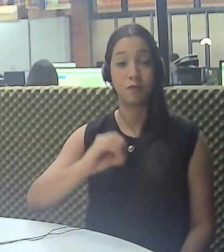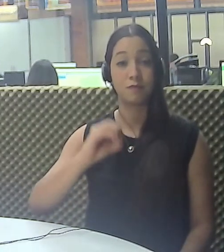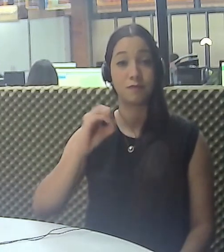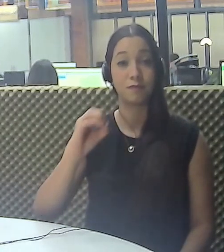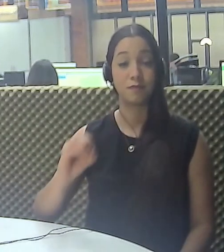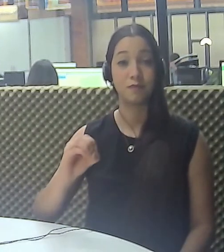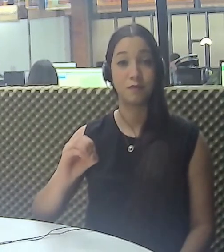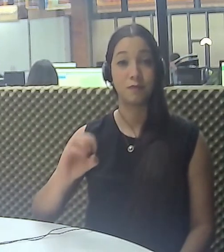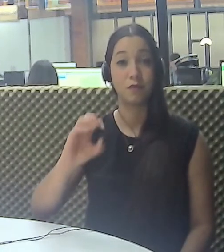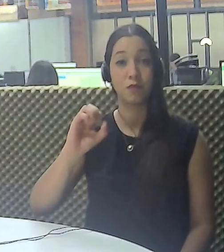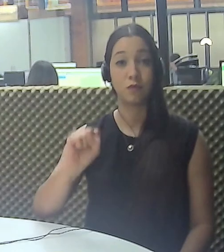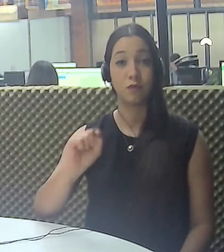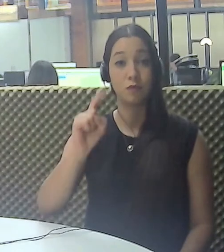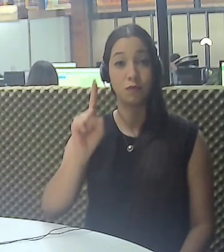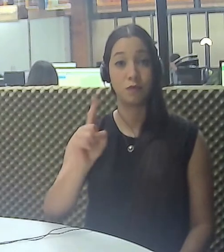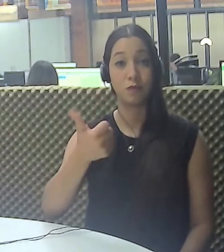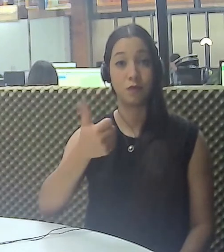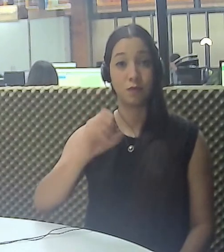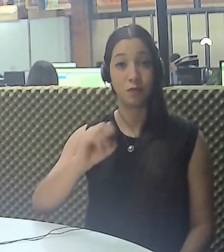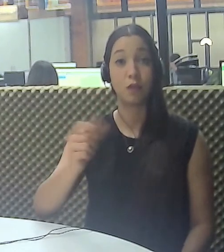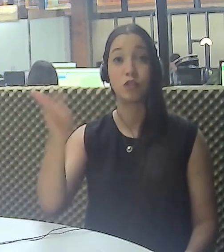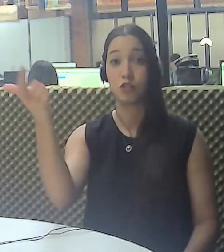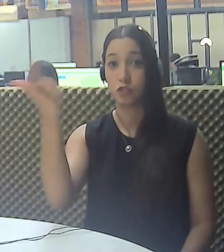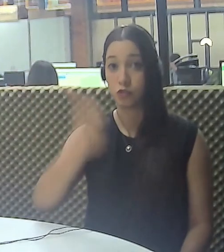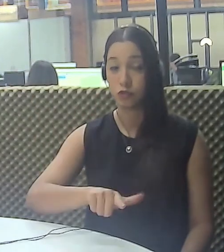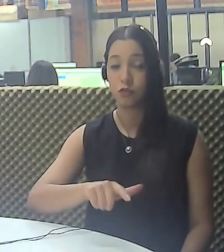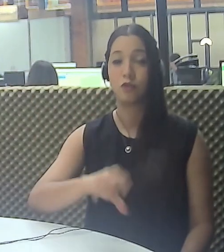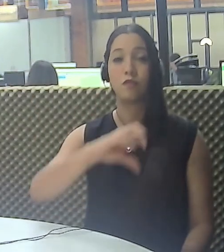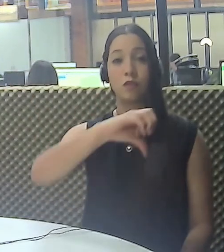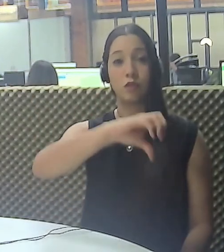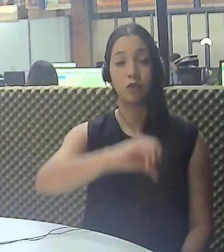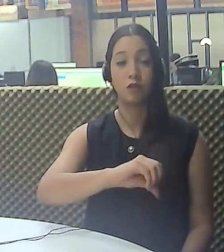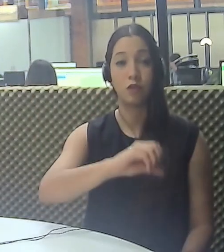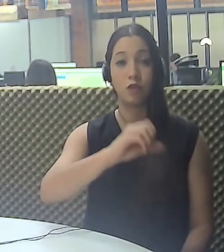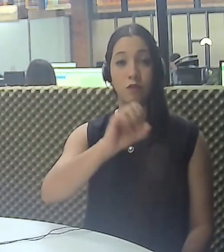98400 8110. Eu vou repetir: